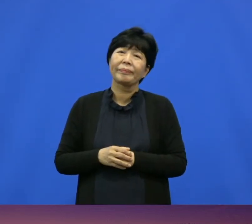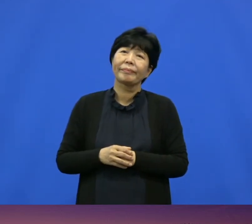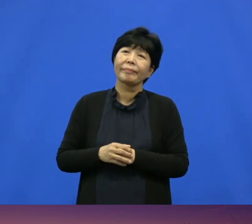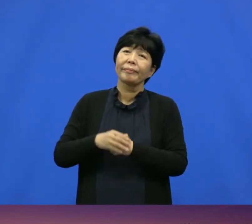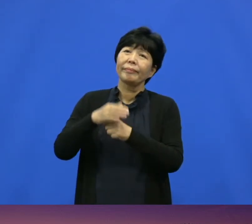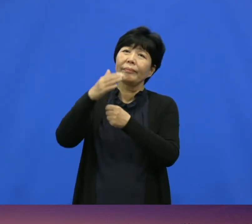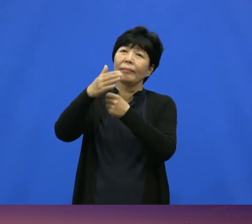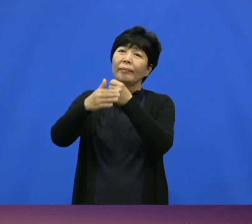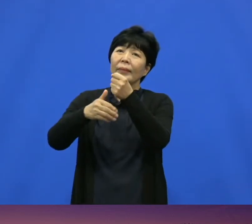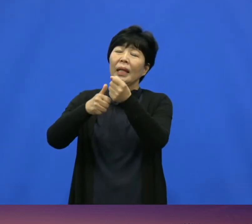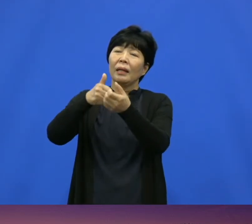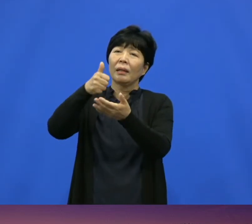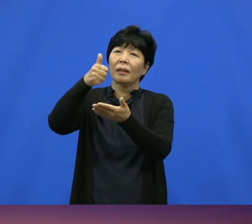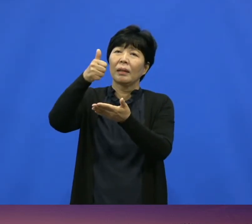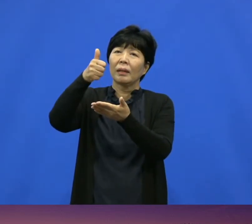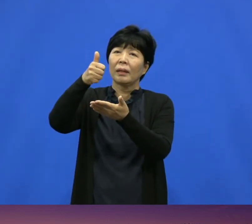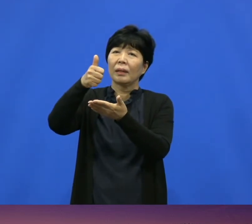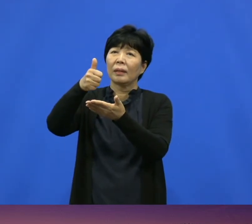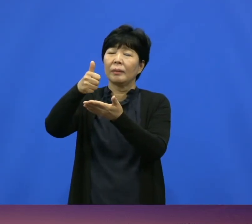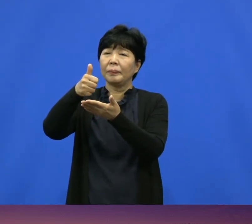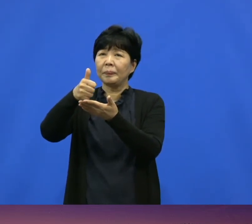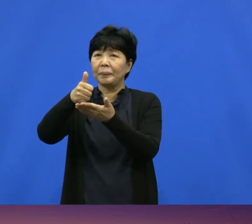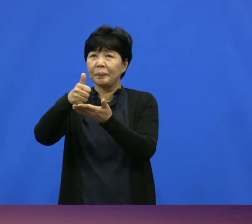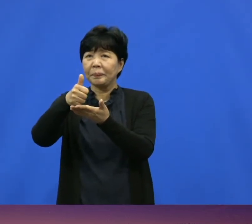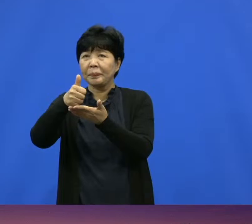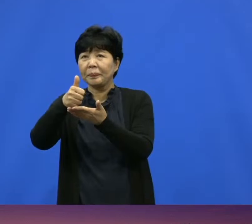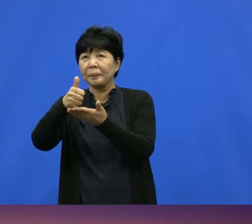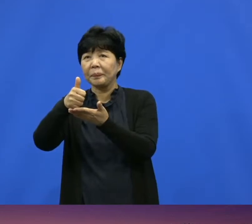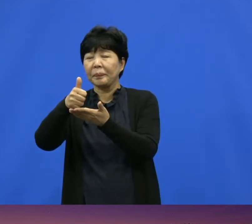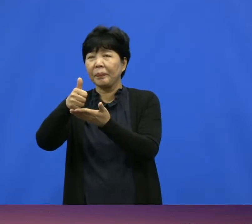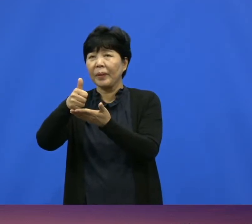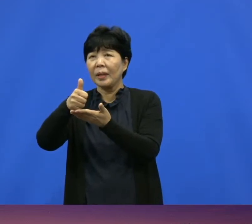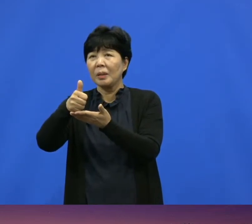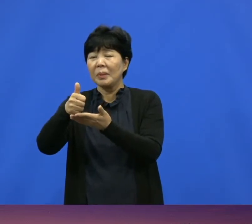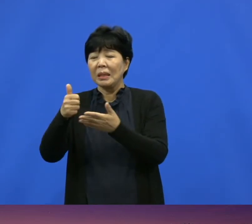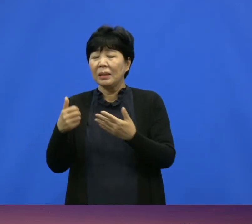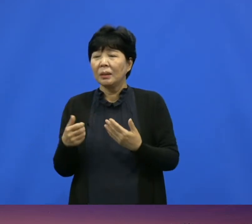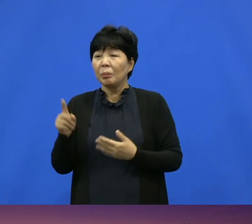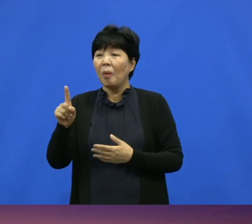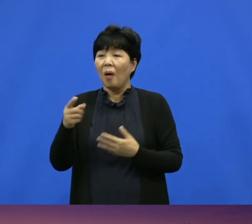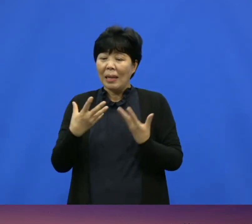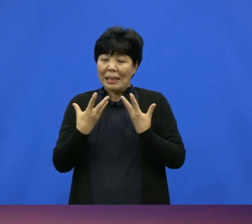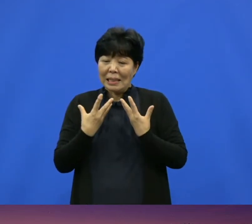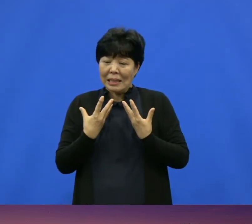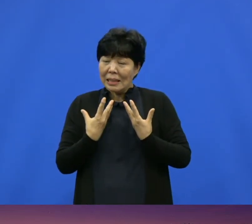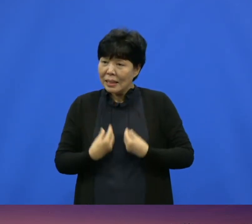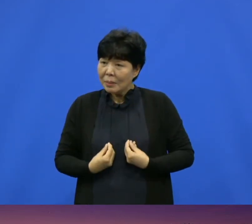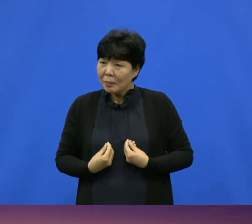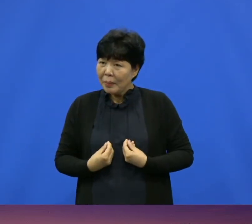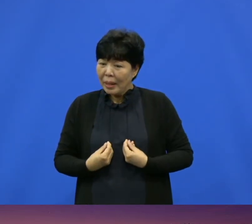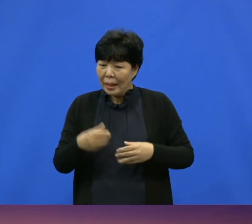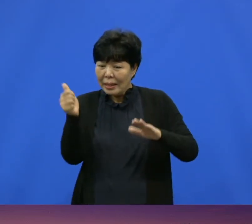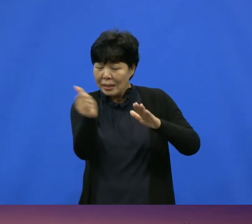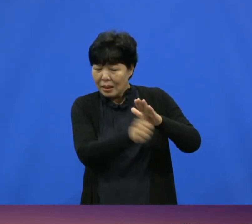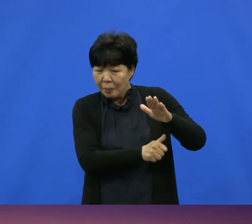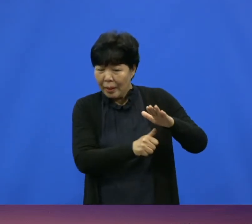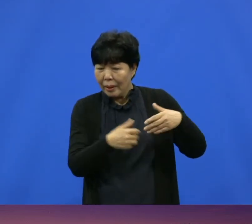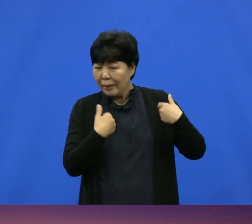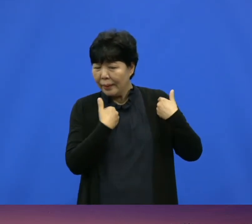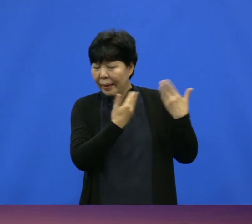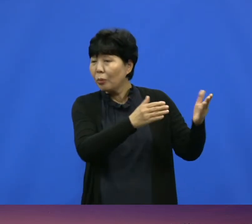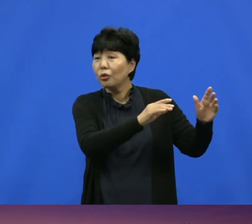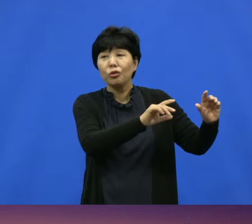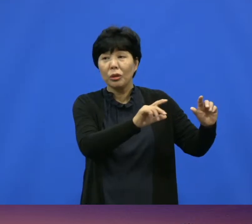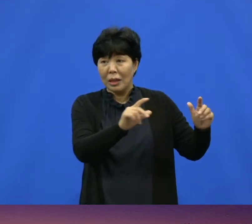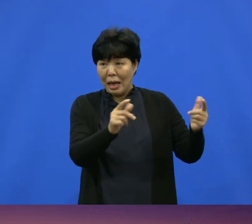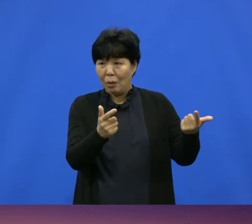하나님의 사람들의 인물들은 그 실패로 종결을 짓지 않고 그들의 인생을 다시